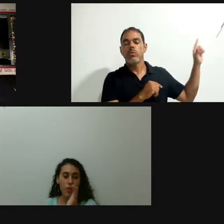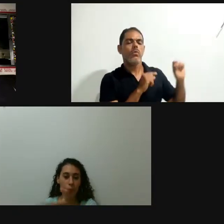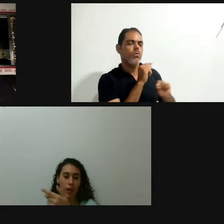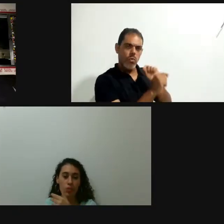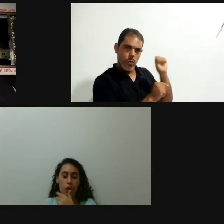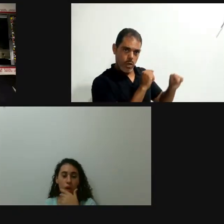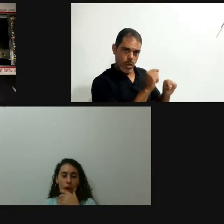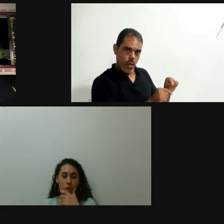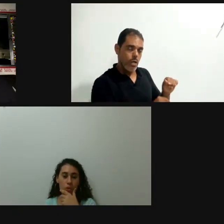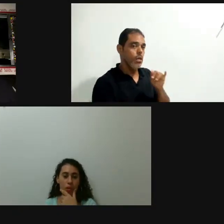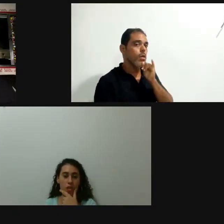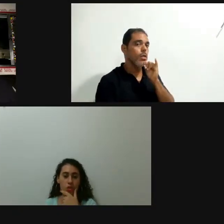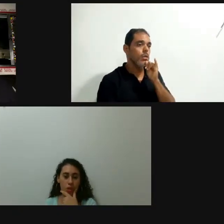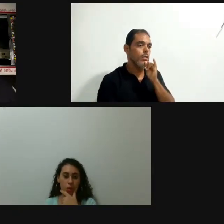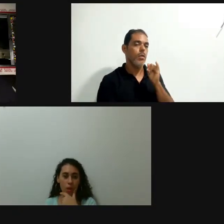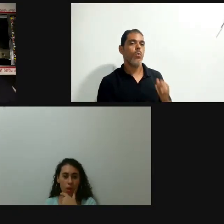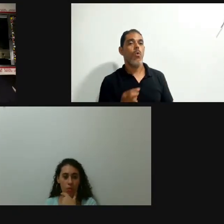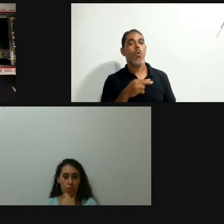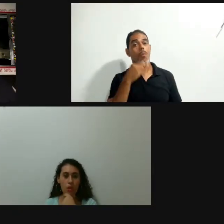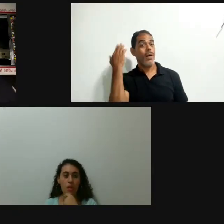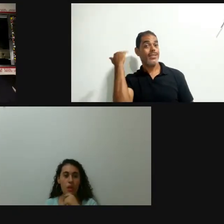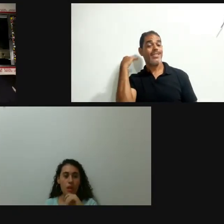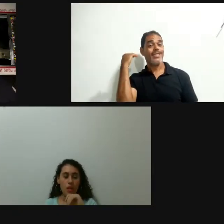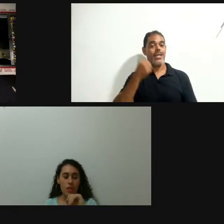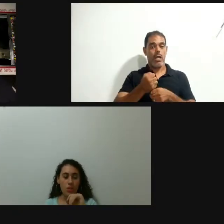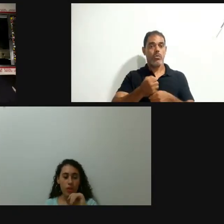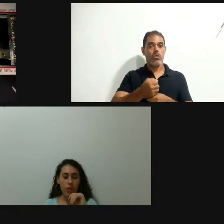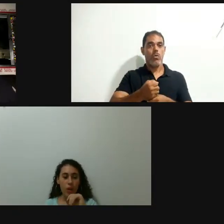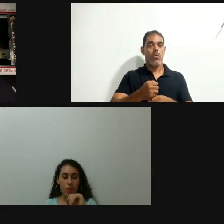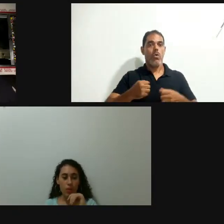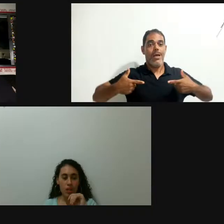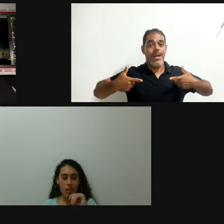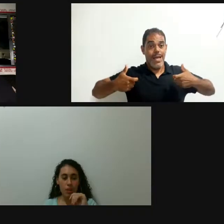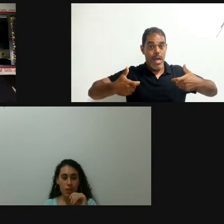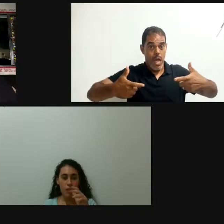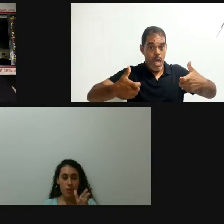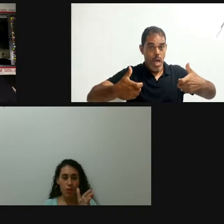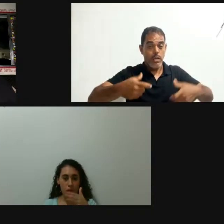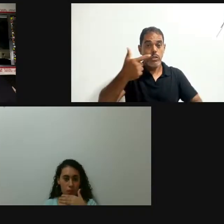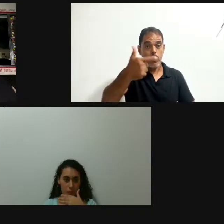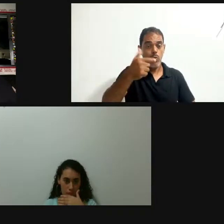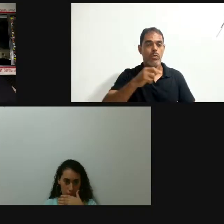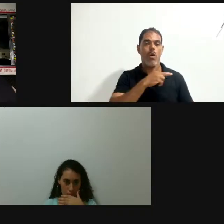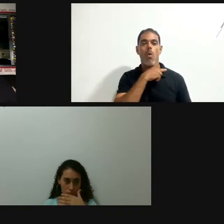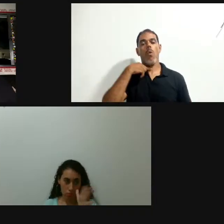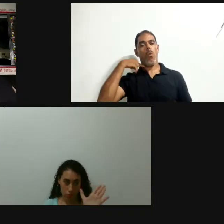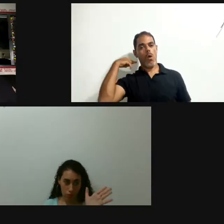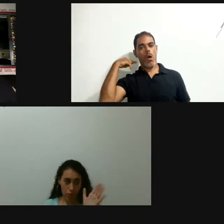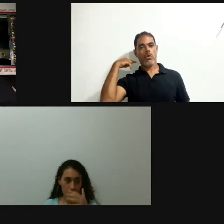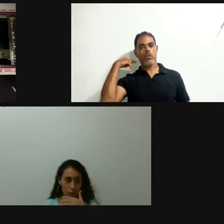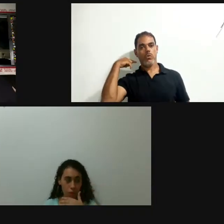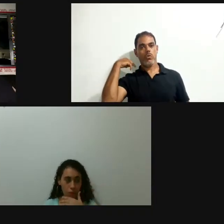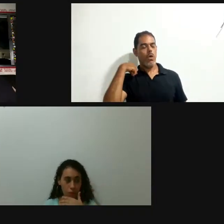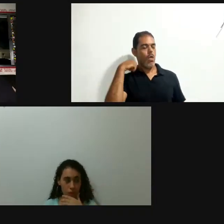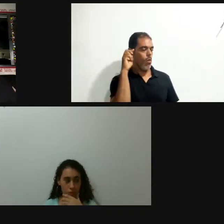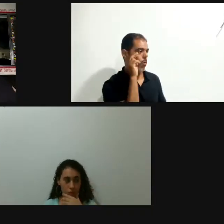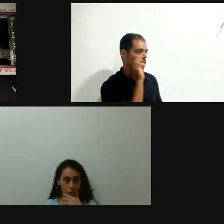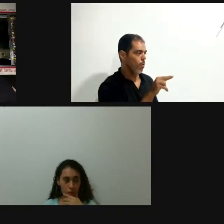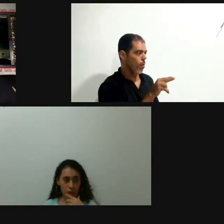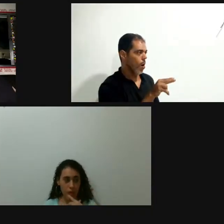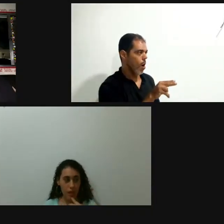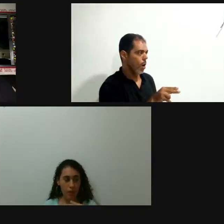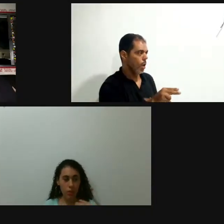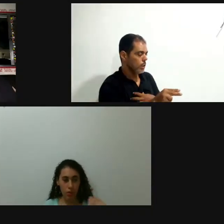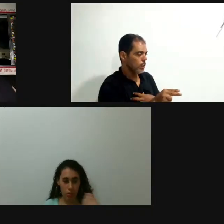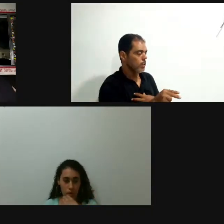live, foi por causa do Holocausto, né? A história do Holocausto. Isso foi algo que me inspirou também. Foi algo que me